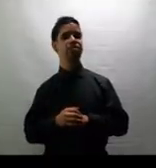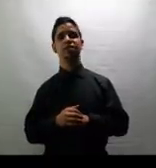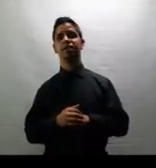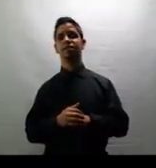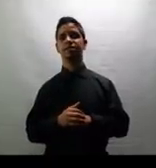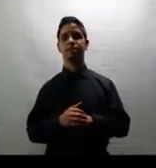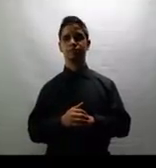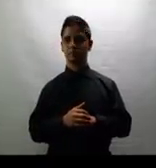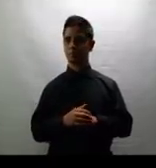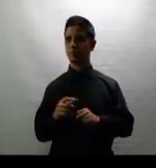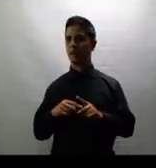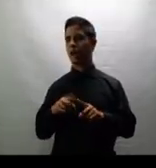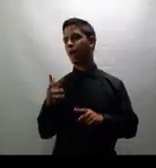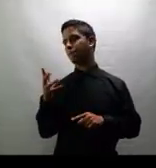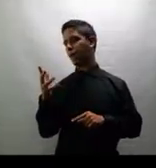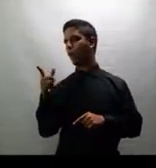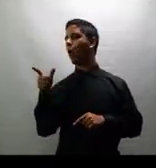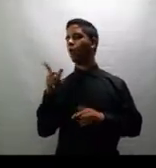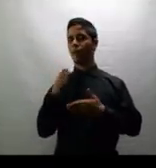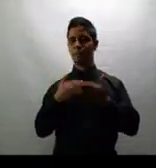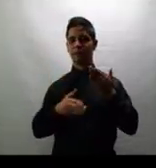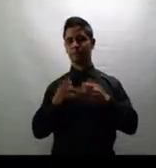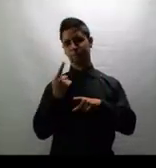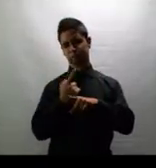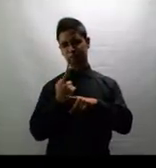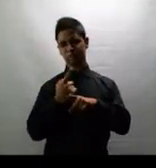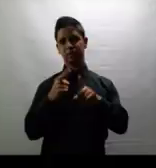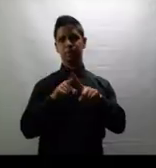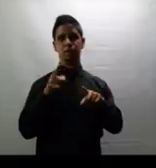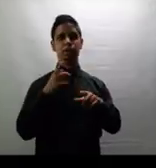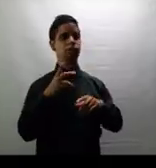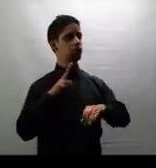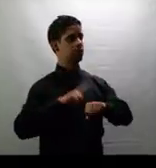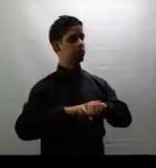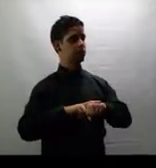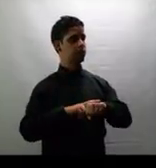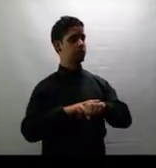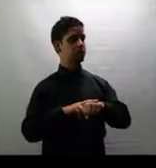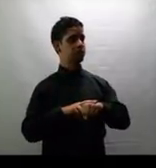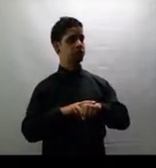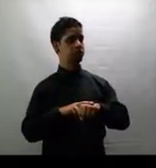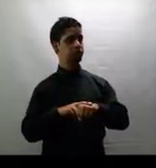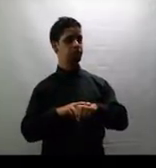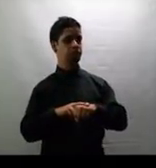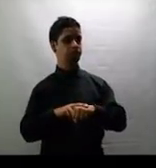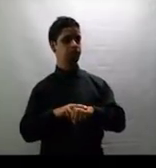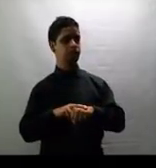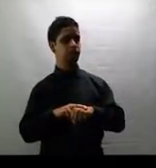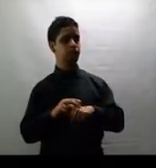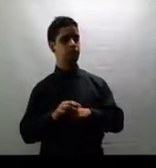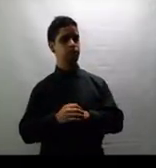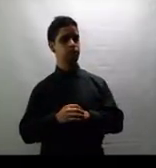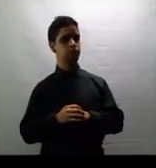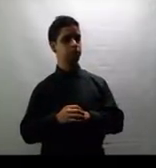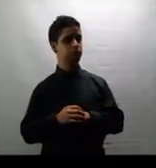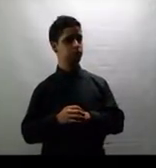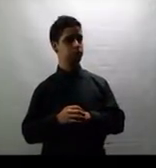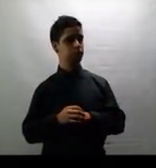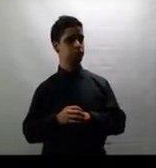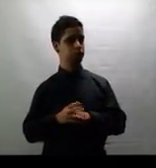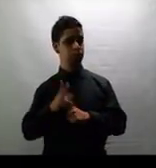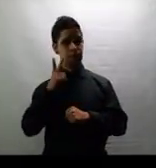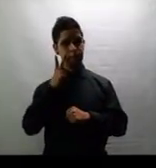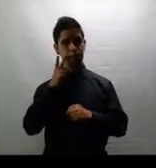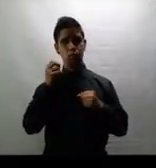ahora y ellos una parte mira usualmente a los que se ven y se veían bien era en los zapatos en las zapatillas